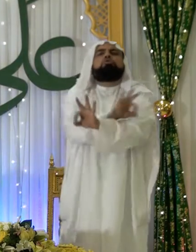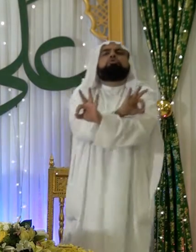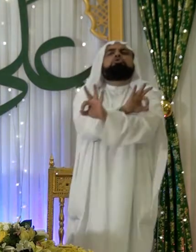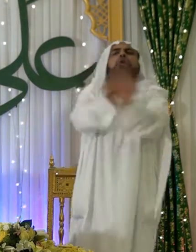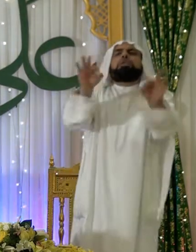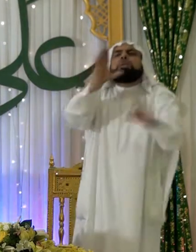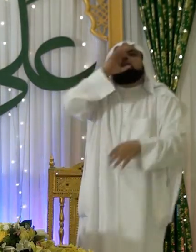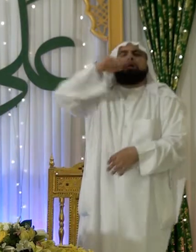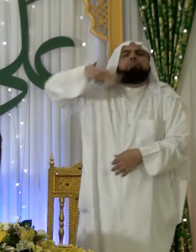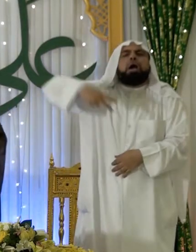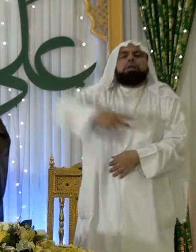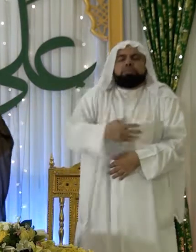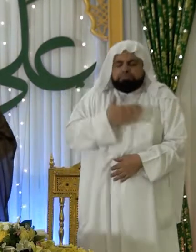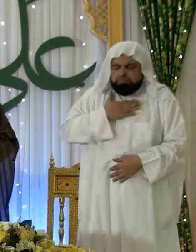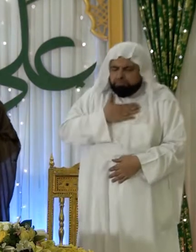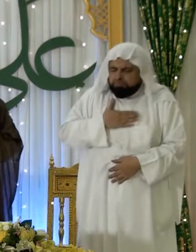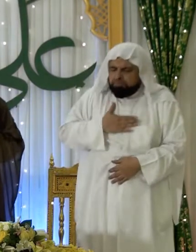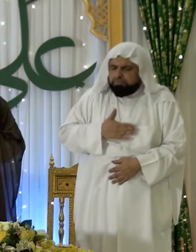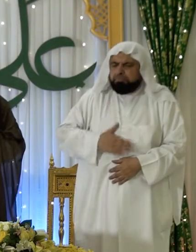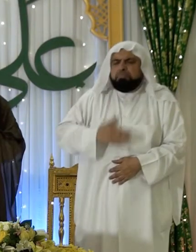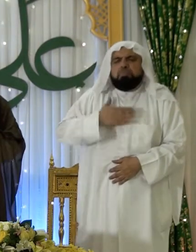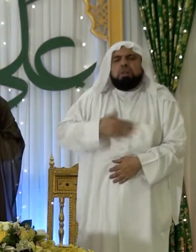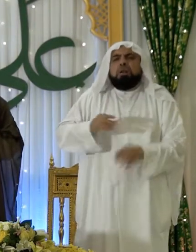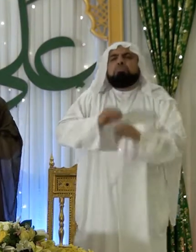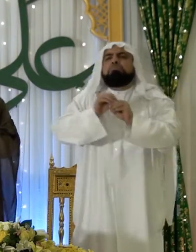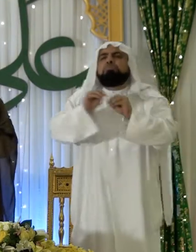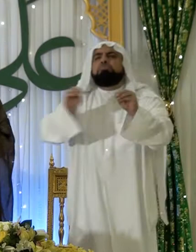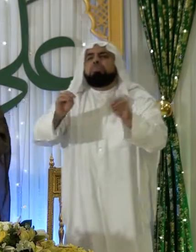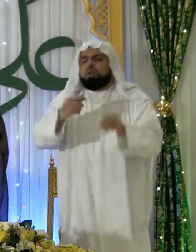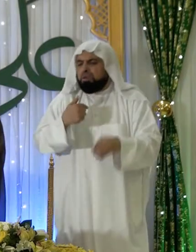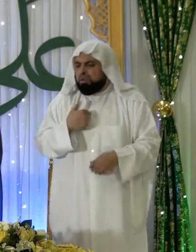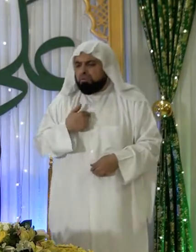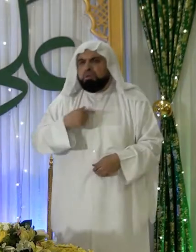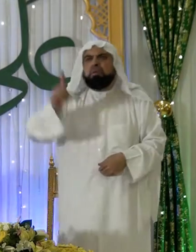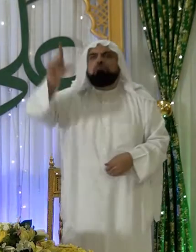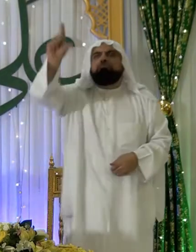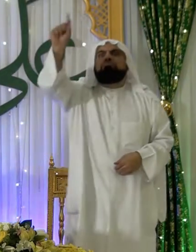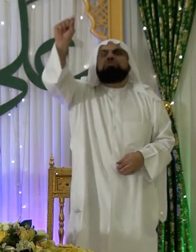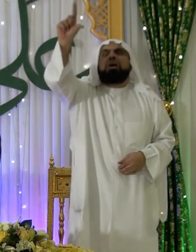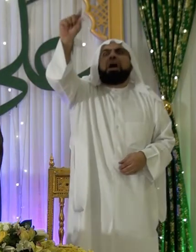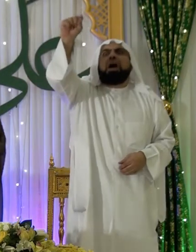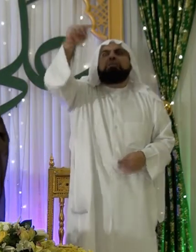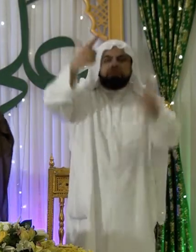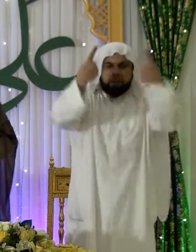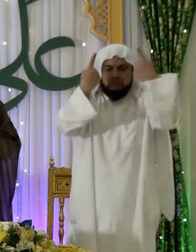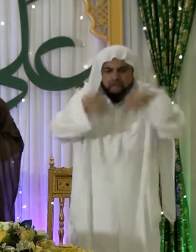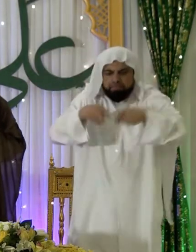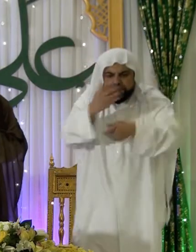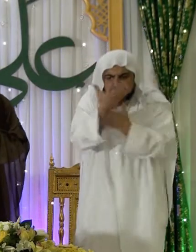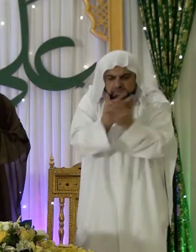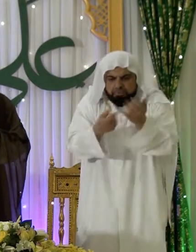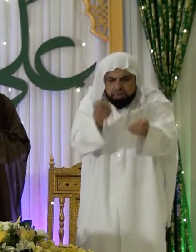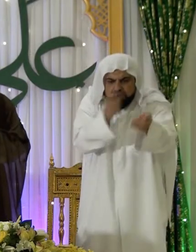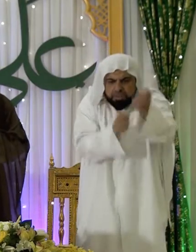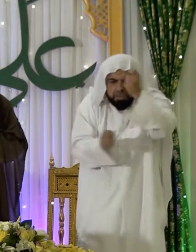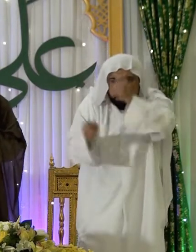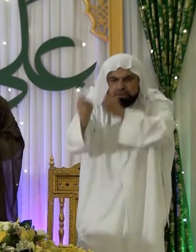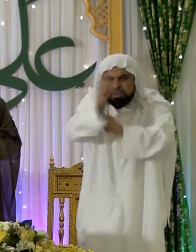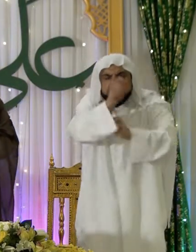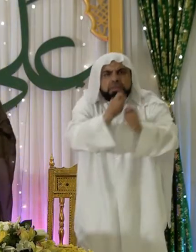بعلي يبين فضله، يبين كماله، يبين